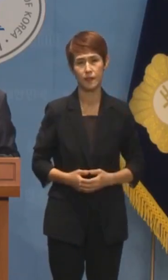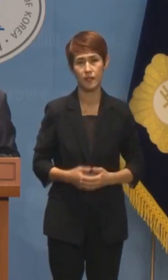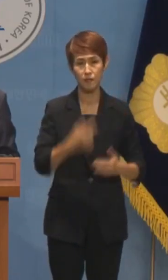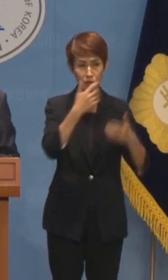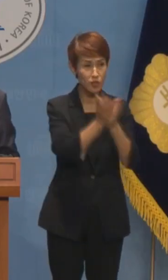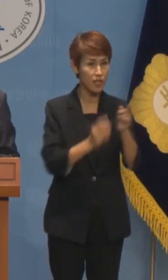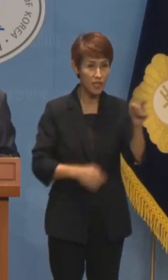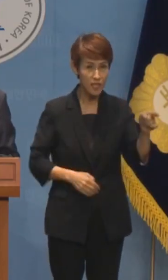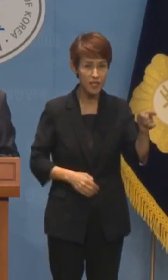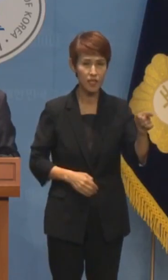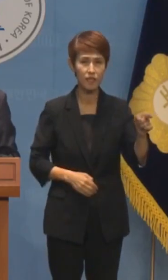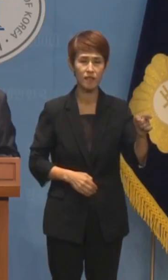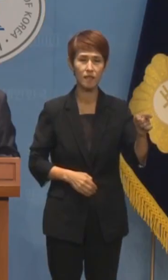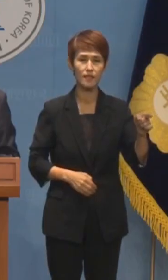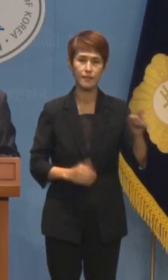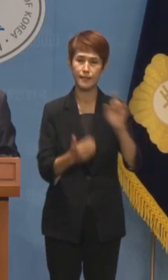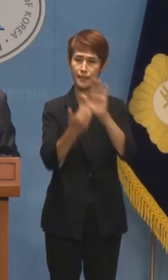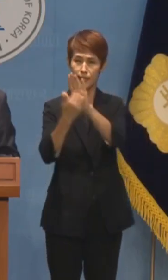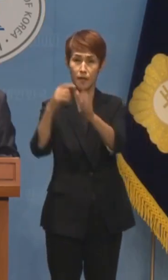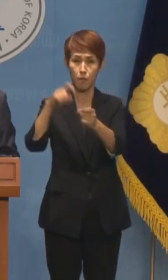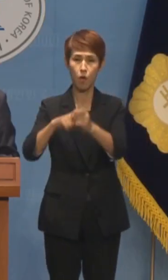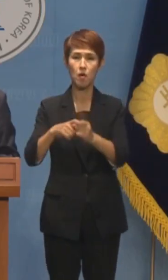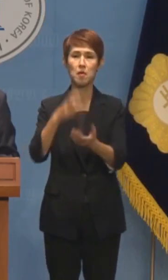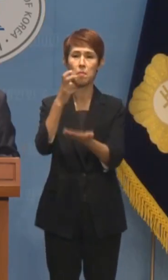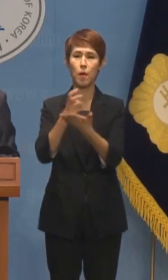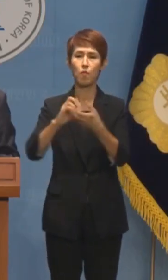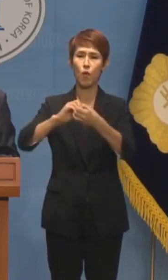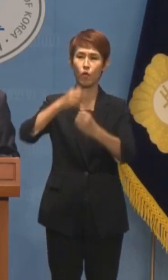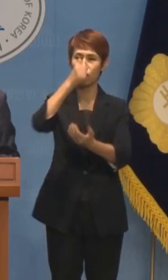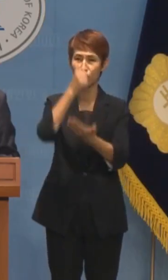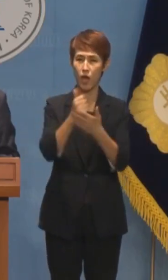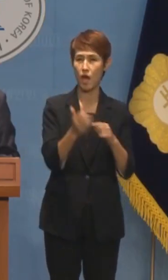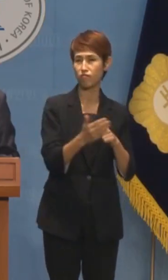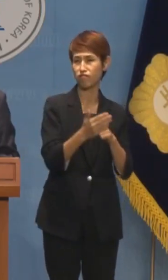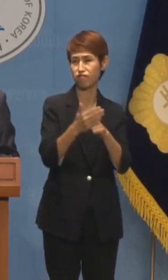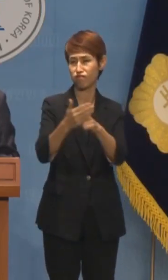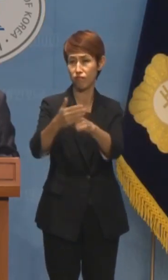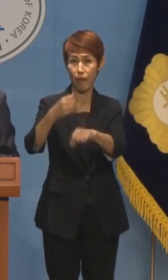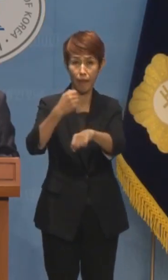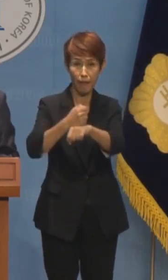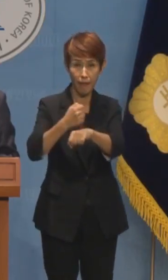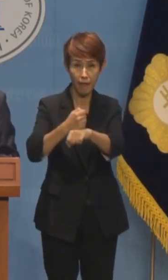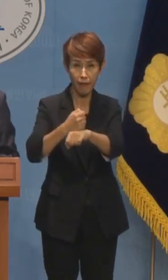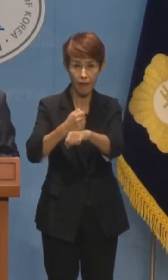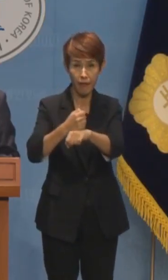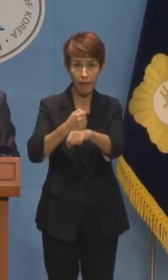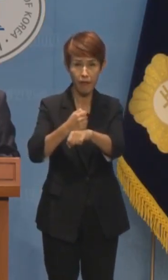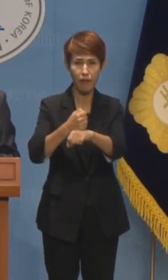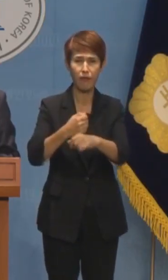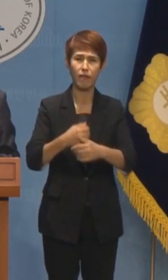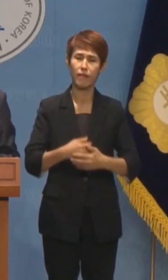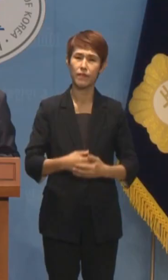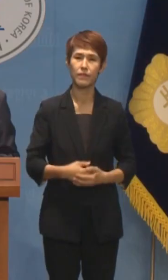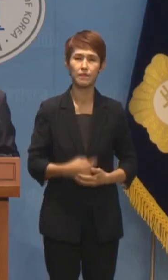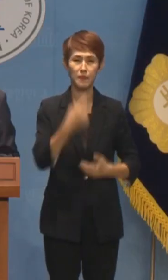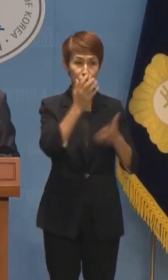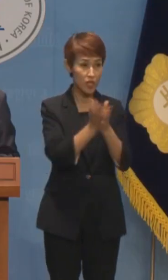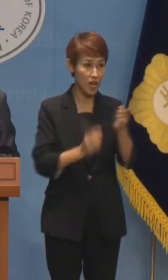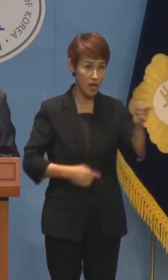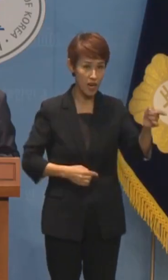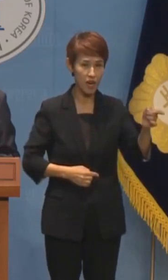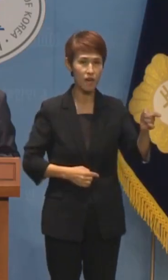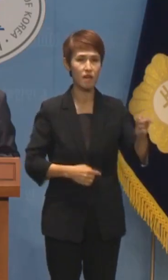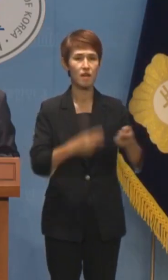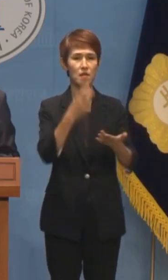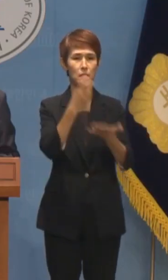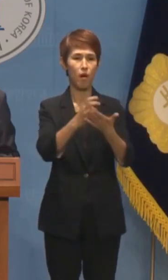민주당이 방탄을 위해 법 왜곡죄를 밀어붙여 입법 권력을 사유화하면 민주당의 입법